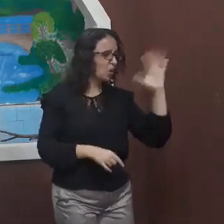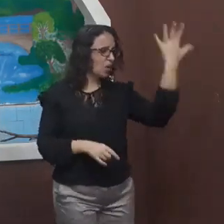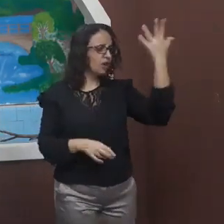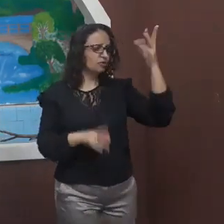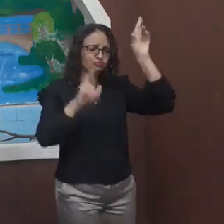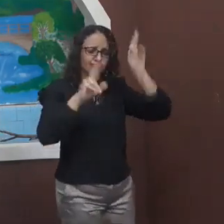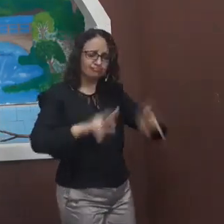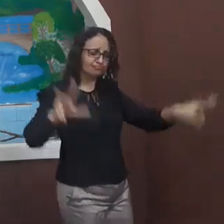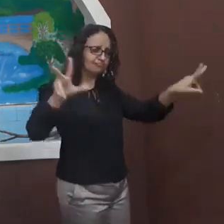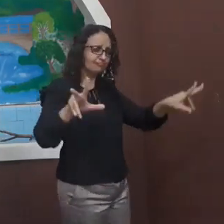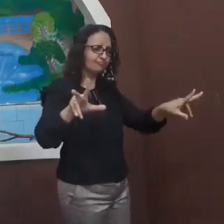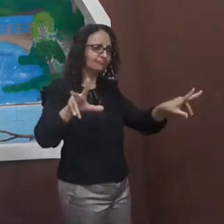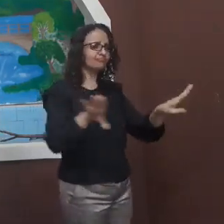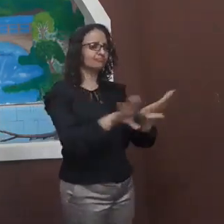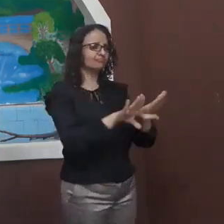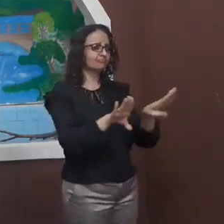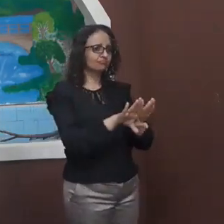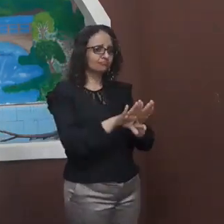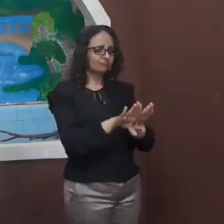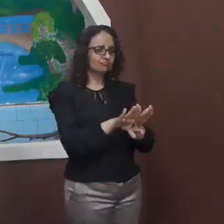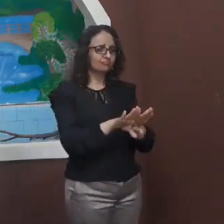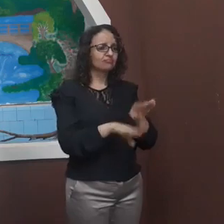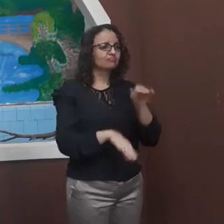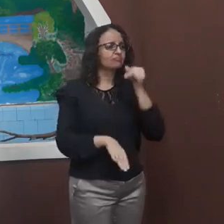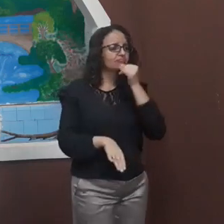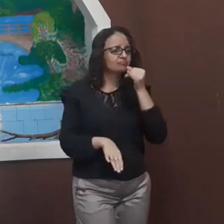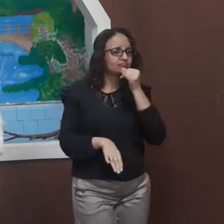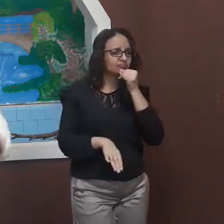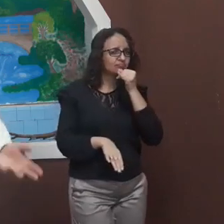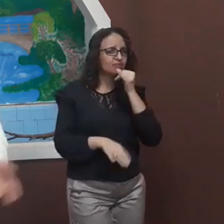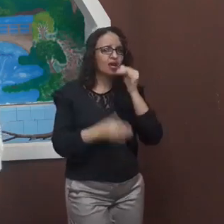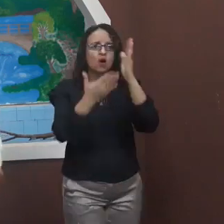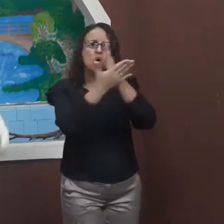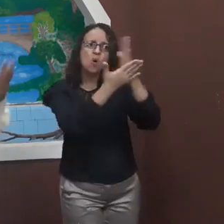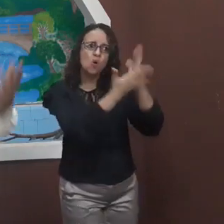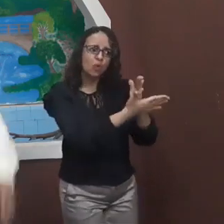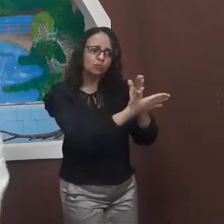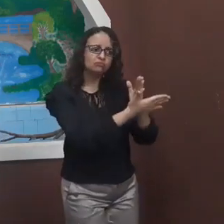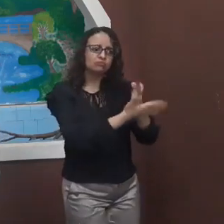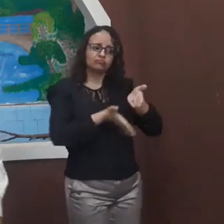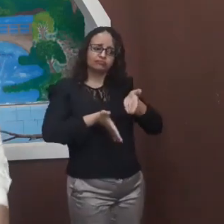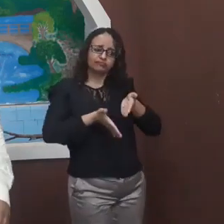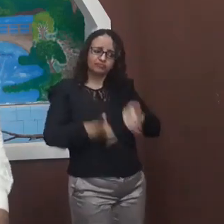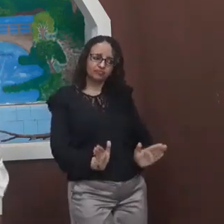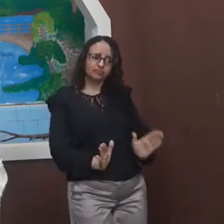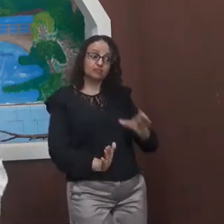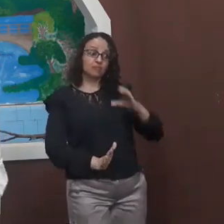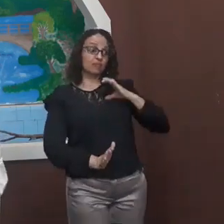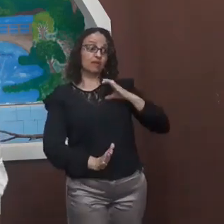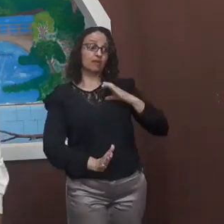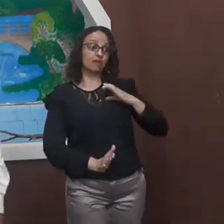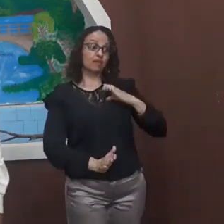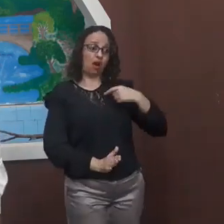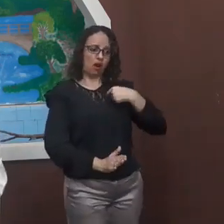diferente do que aconteceu, por exemplo, né? Uns nascem ricos, eu nasci.